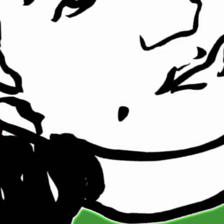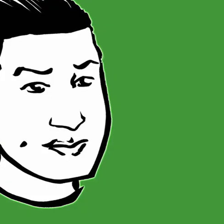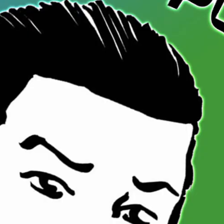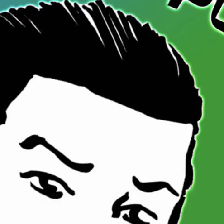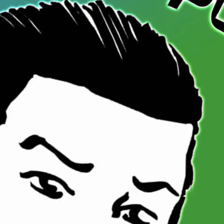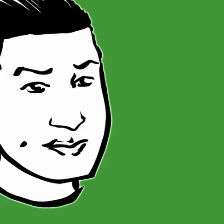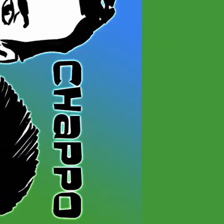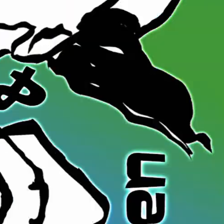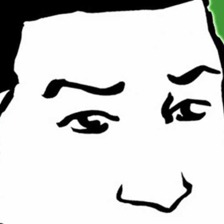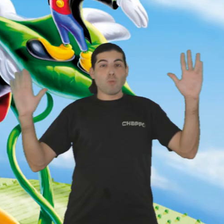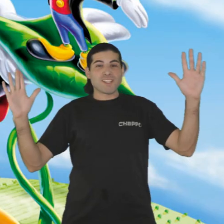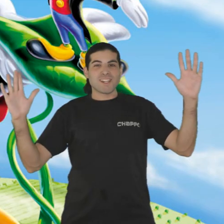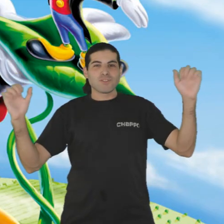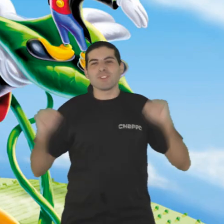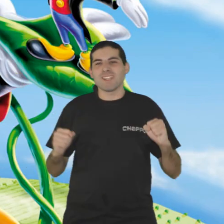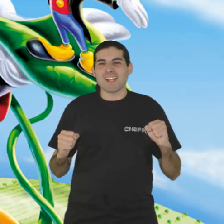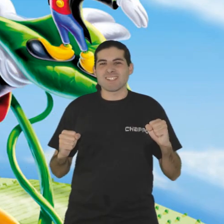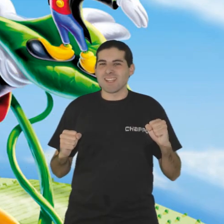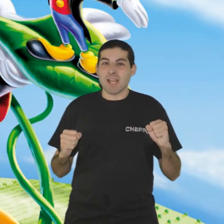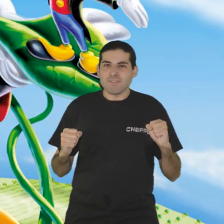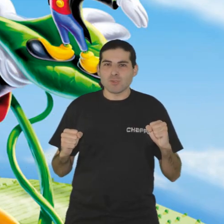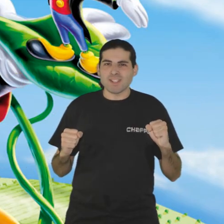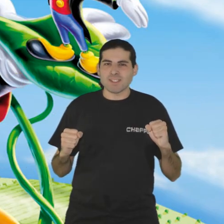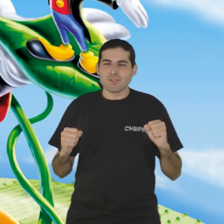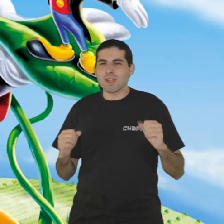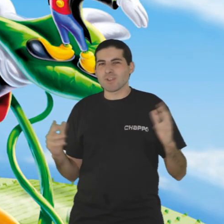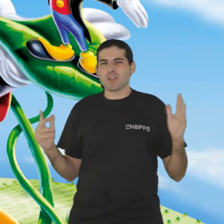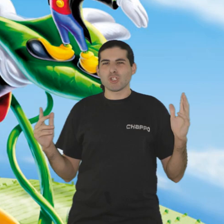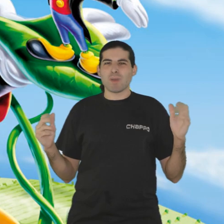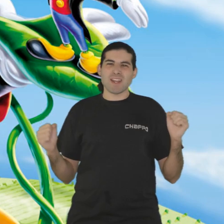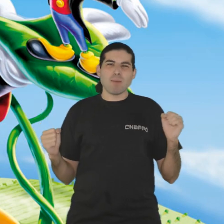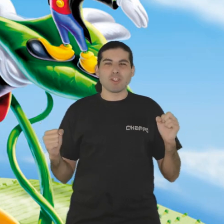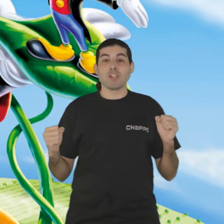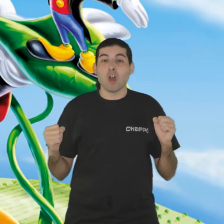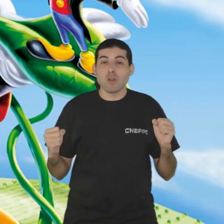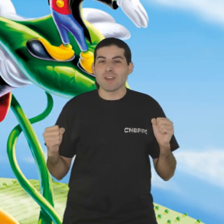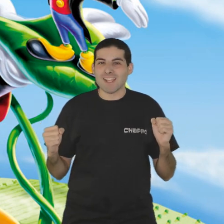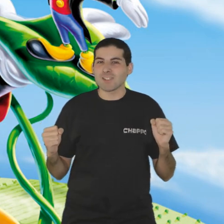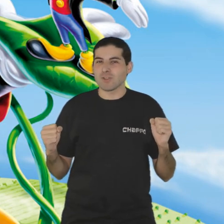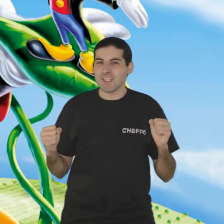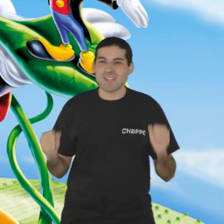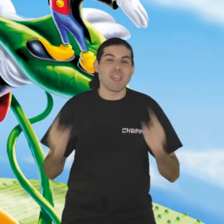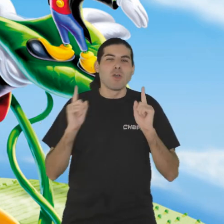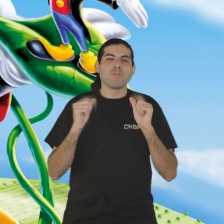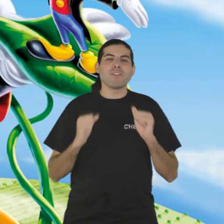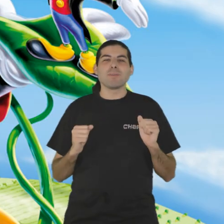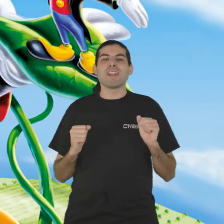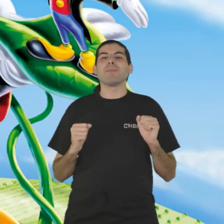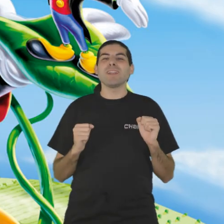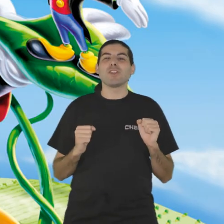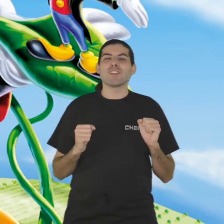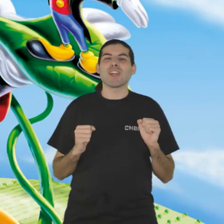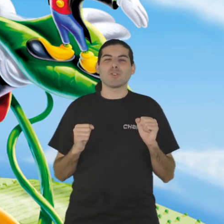Che? È gioppo! Che? È gioppo! Che? È gioppo! Buonasera a tutti, grazie della visualizzazione. Quest'oggi parliamo del nono classico Disney, un